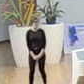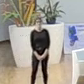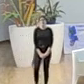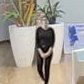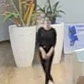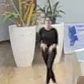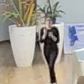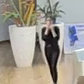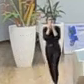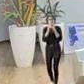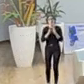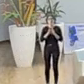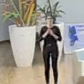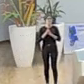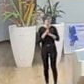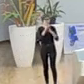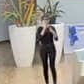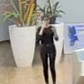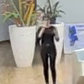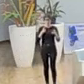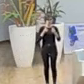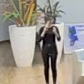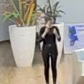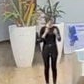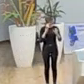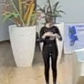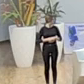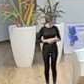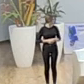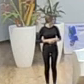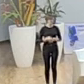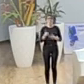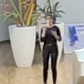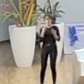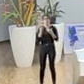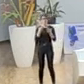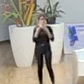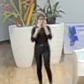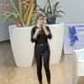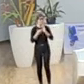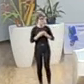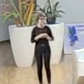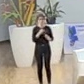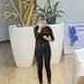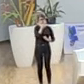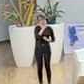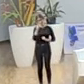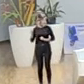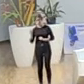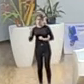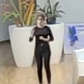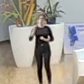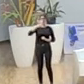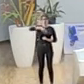Vamos, no hay ninguna palabra pendiente. Vamos a darle ahora el micrófono a Antonio y